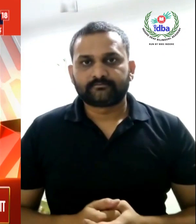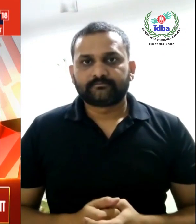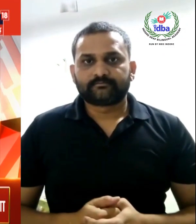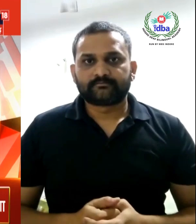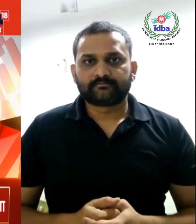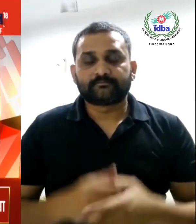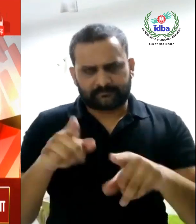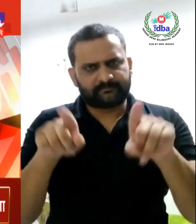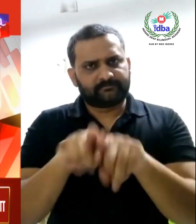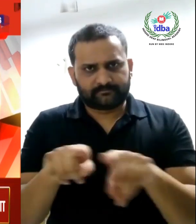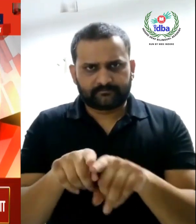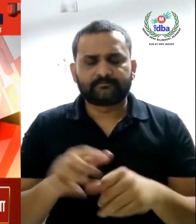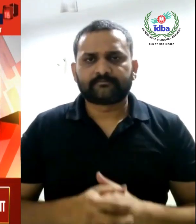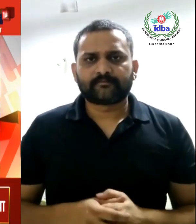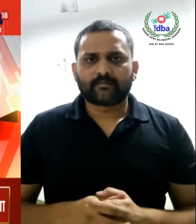इसी प्रकार